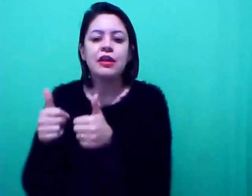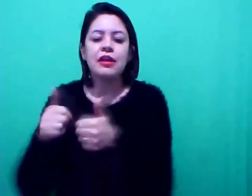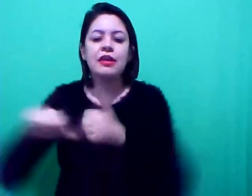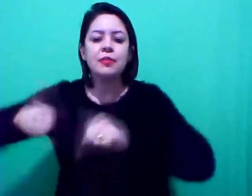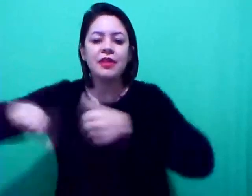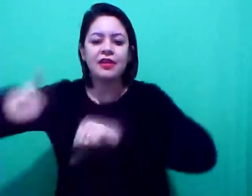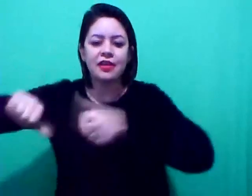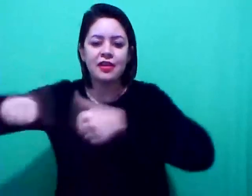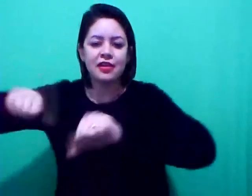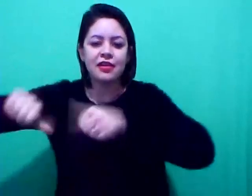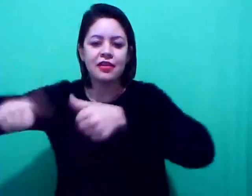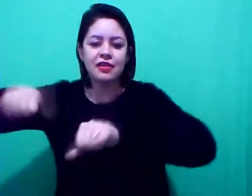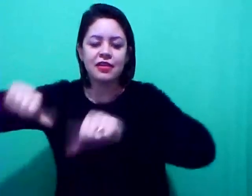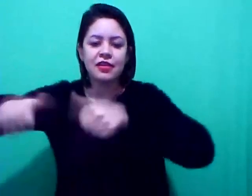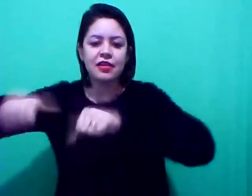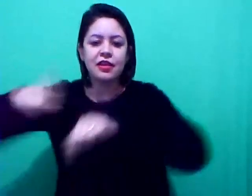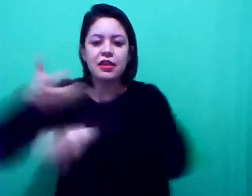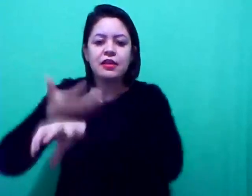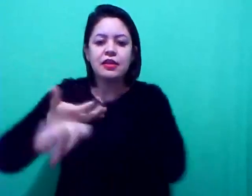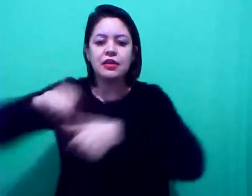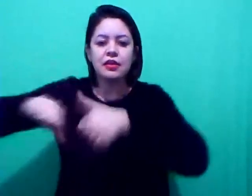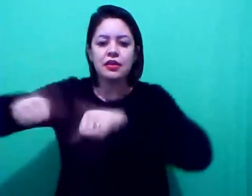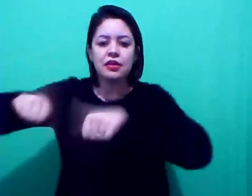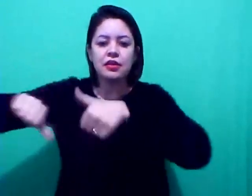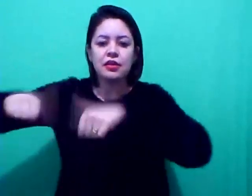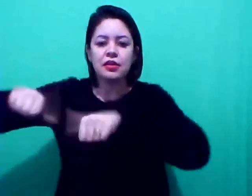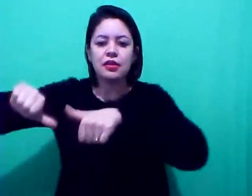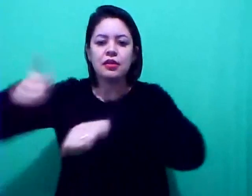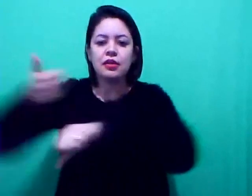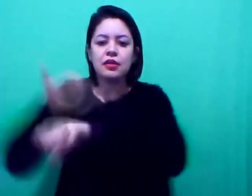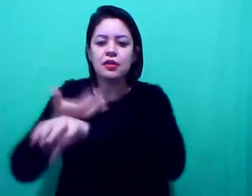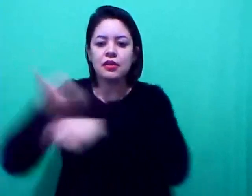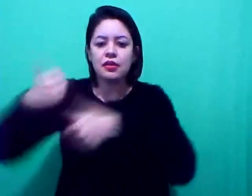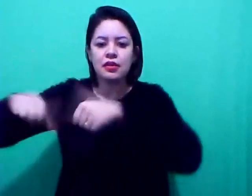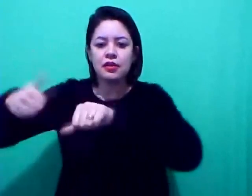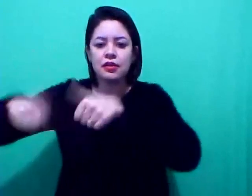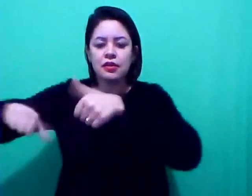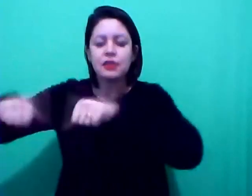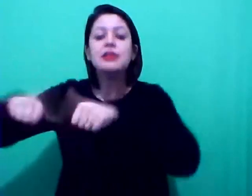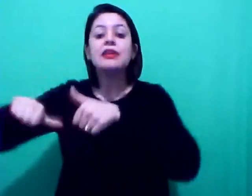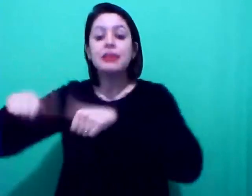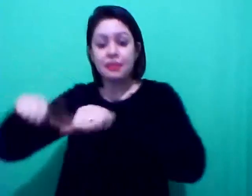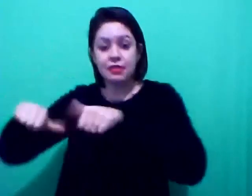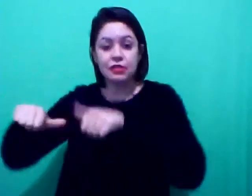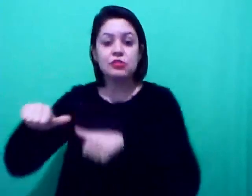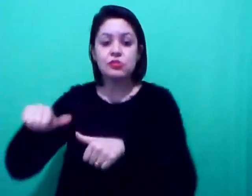Aí o professor, né, por exemplo, está lá na escola, na disciplina, ministrando a disciplina de química.